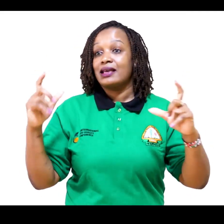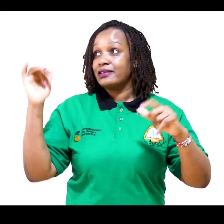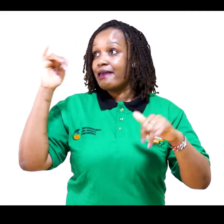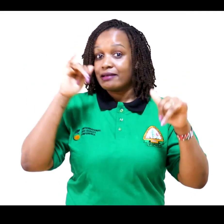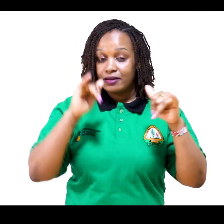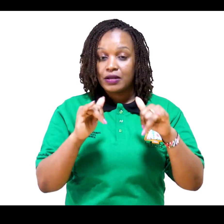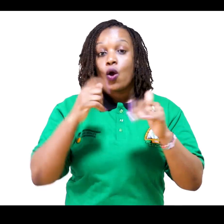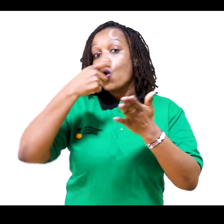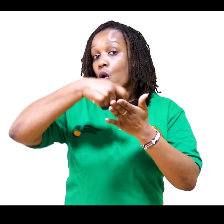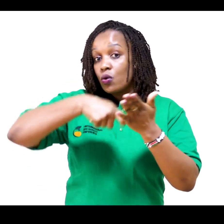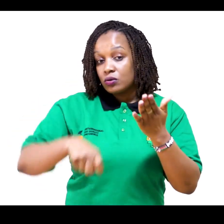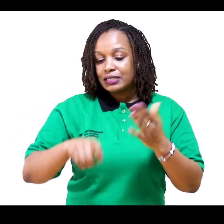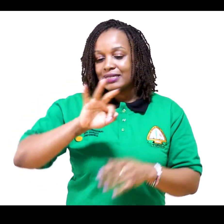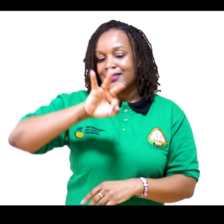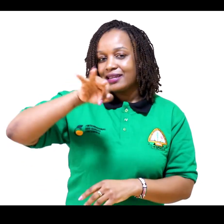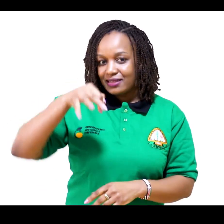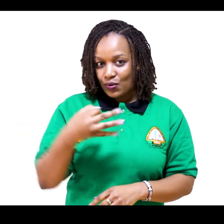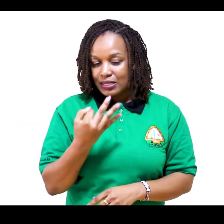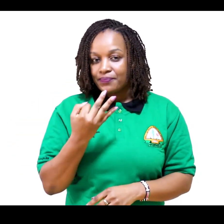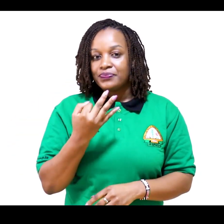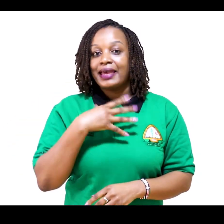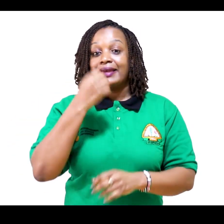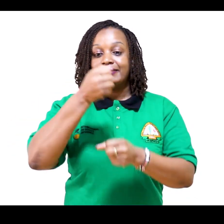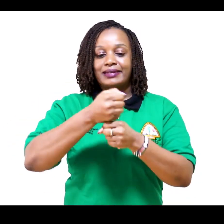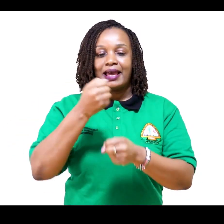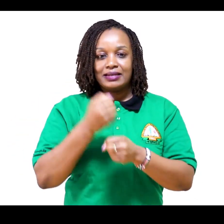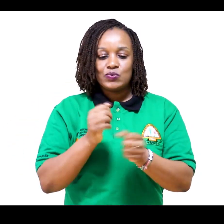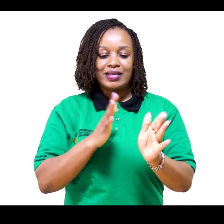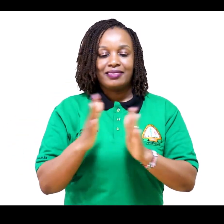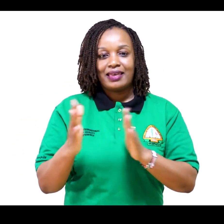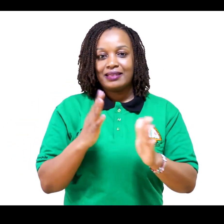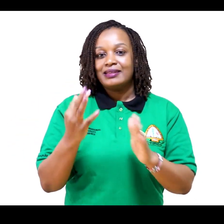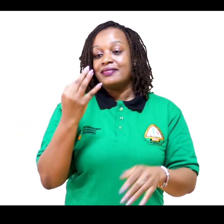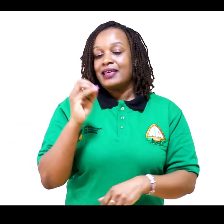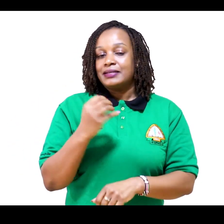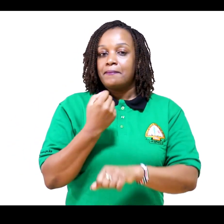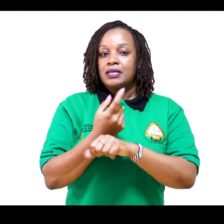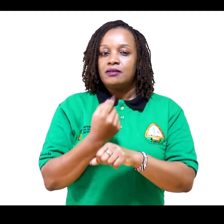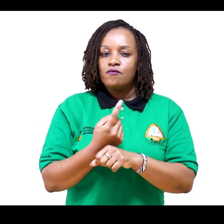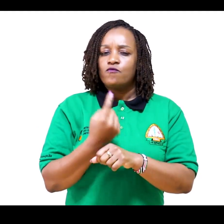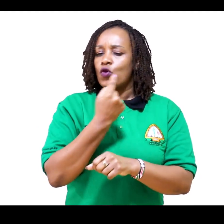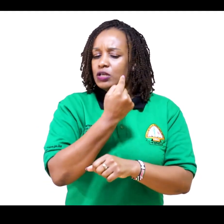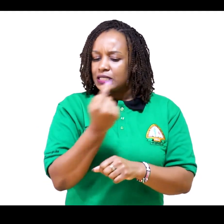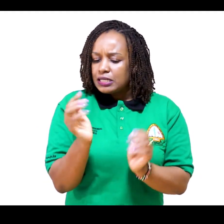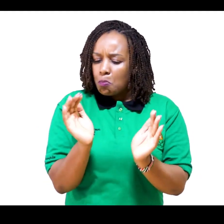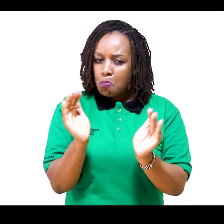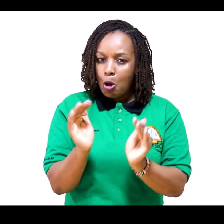shilingi 3,000 na inafanywa kwa dakika 30. Kwa kila ndege ndogo, gharama ni